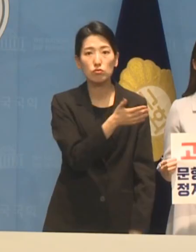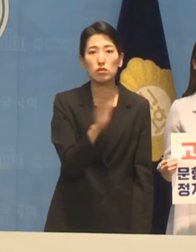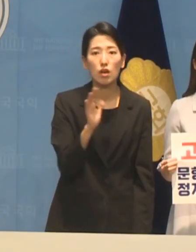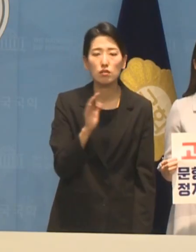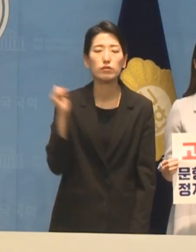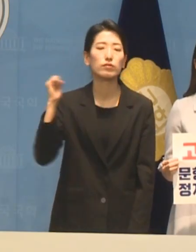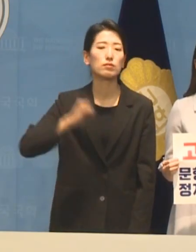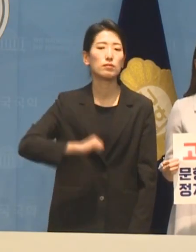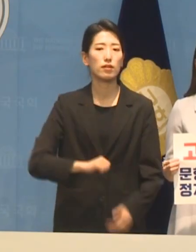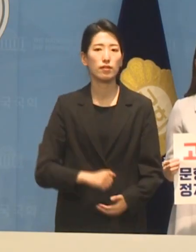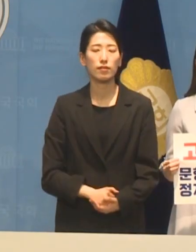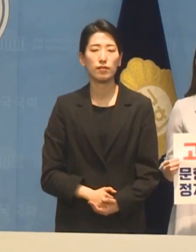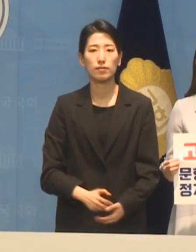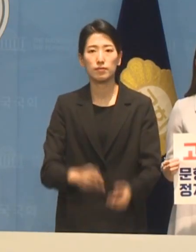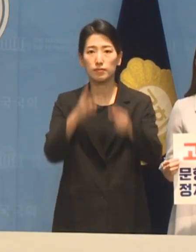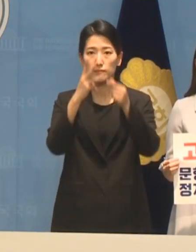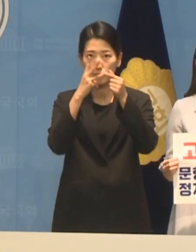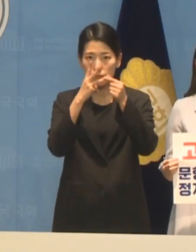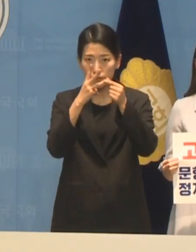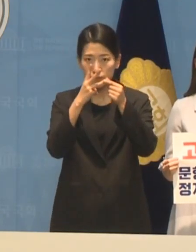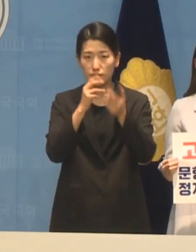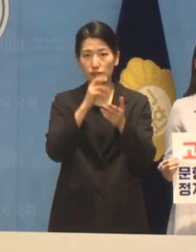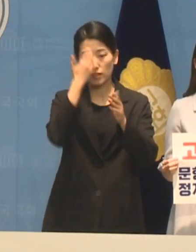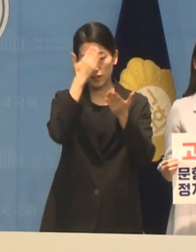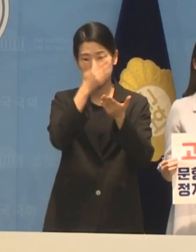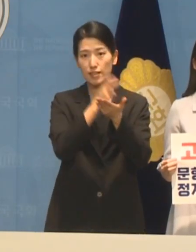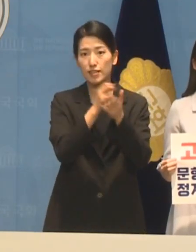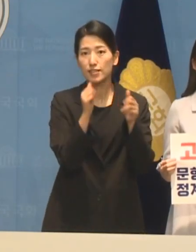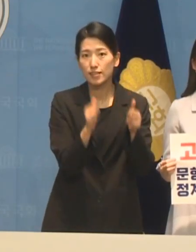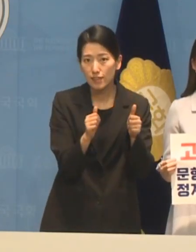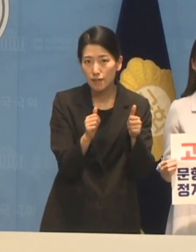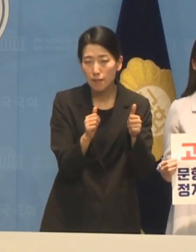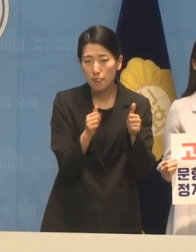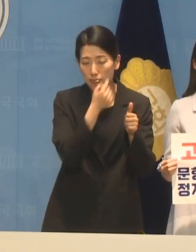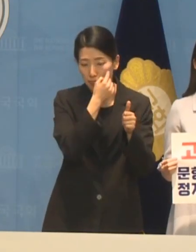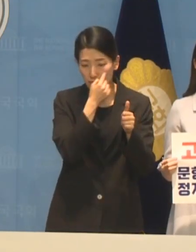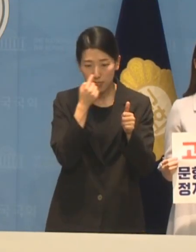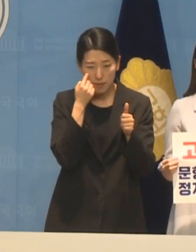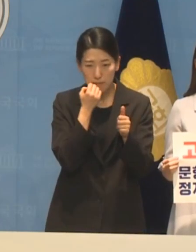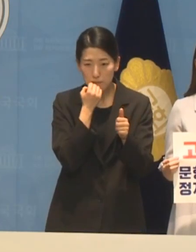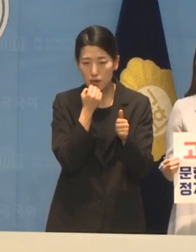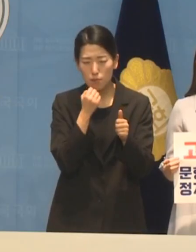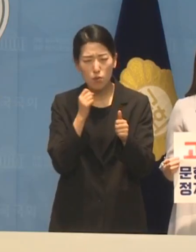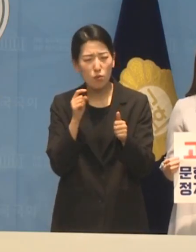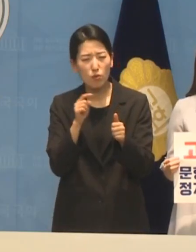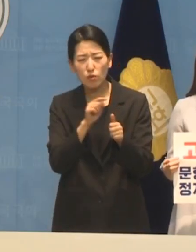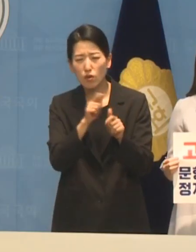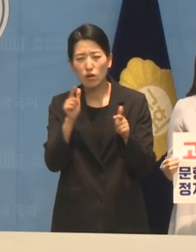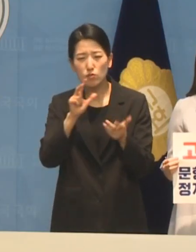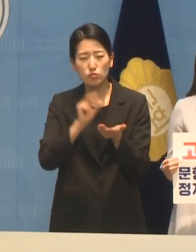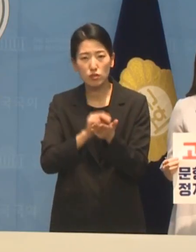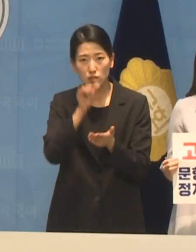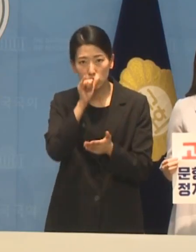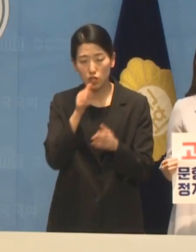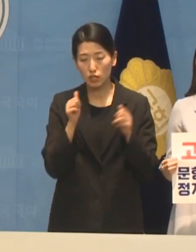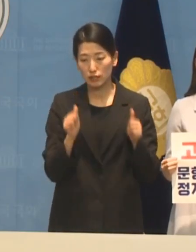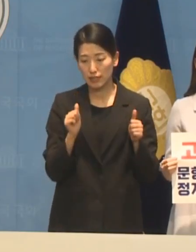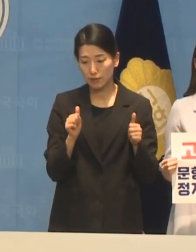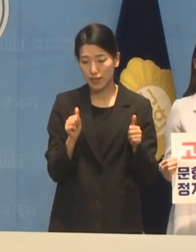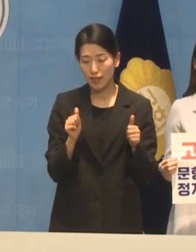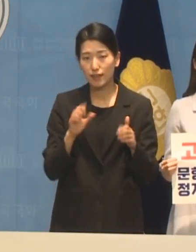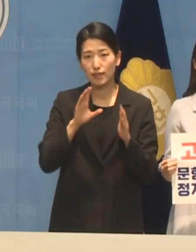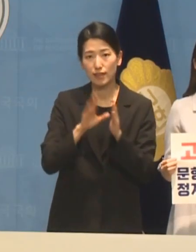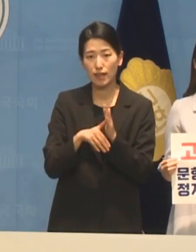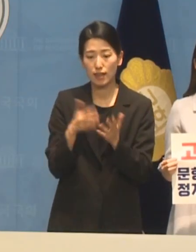3. 현재법 제32조 단서 위반을 하게 되면 수사 또는 재판 중인 사건